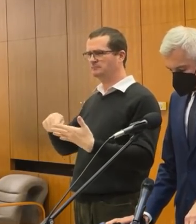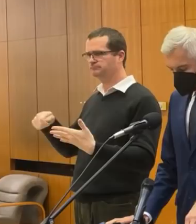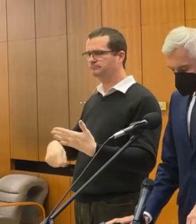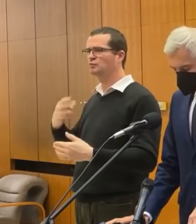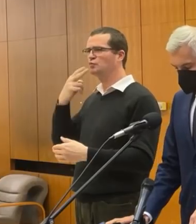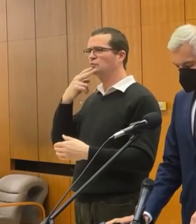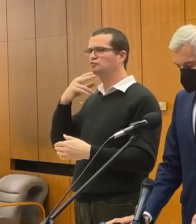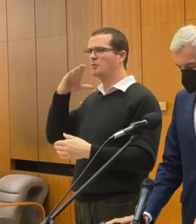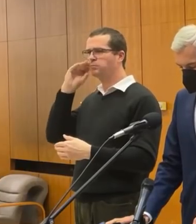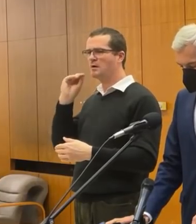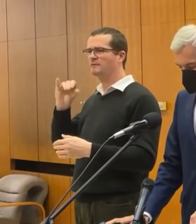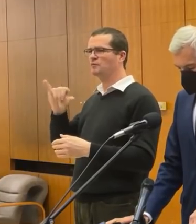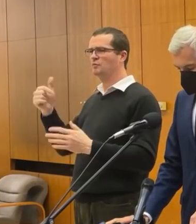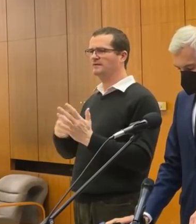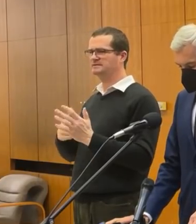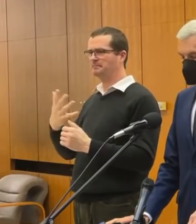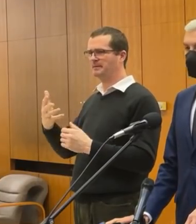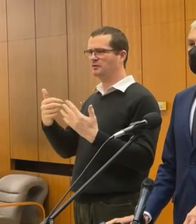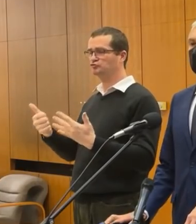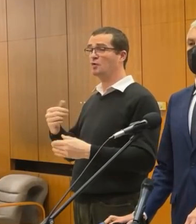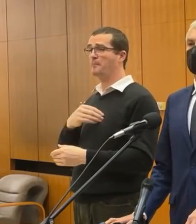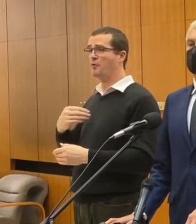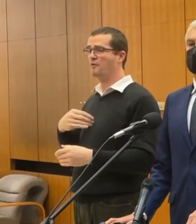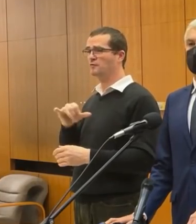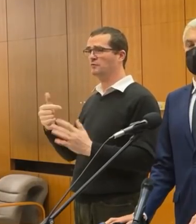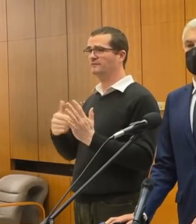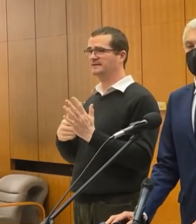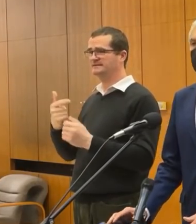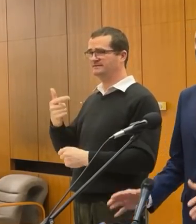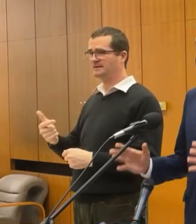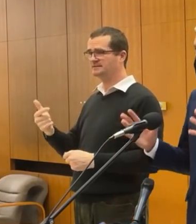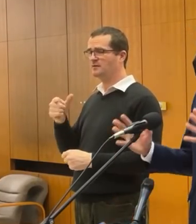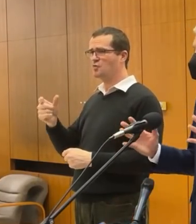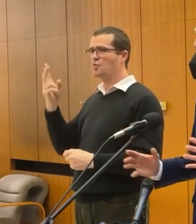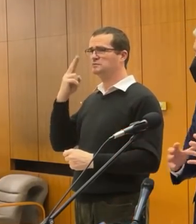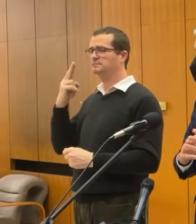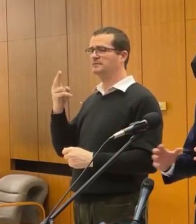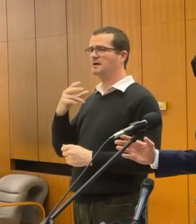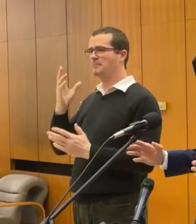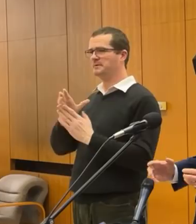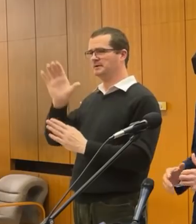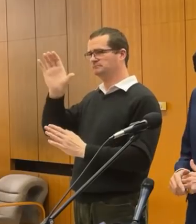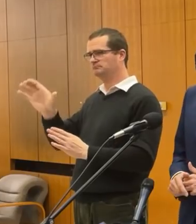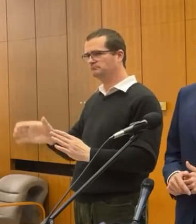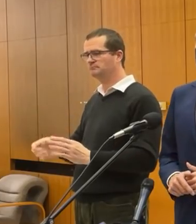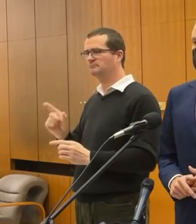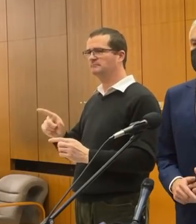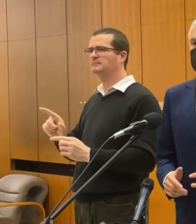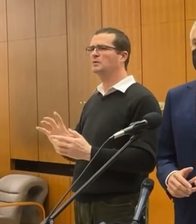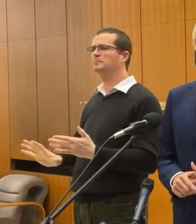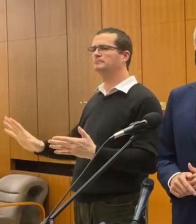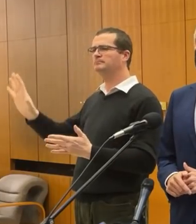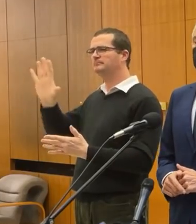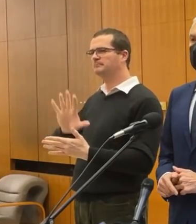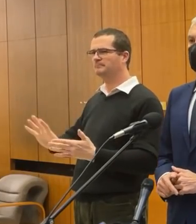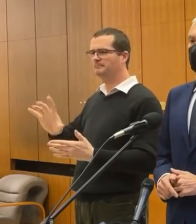2019, Rumunsko, Bulharsko ešte v roku 2005 a 6 a Poľsko v roku 2020. To znamená, uzatvárame istým spôsobom aj teritoriálne